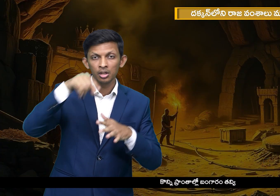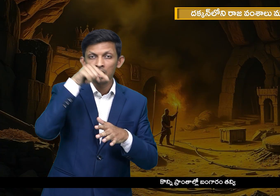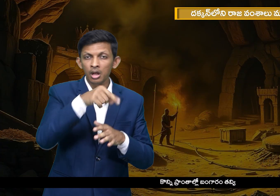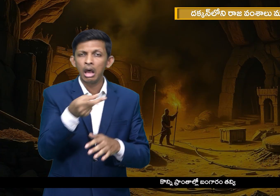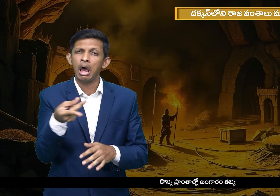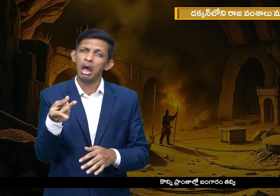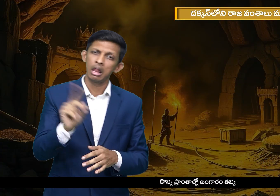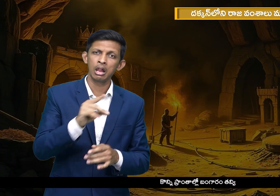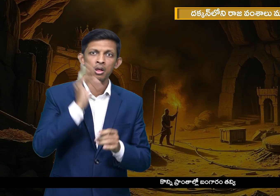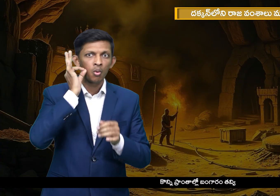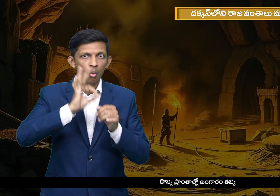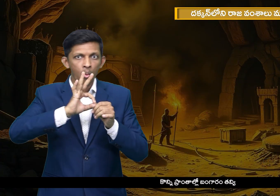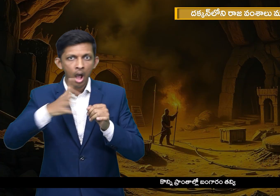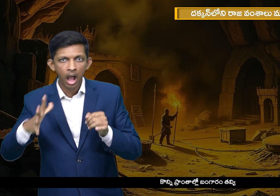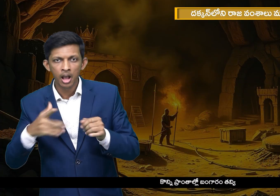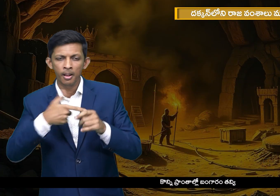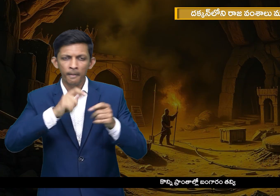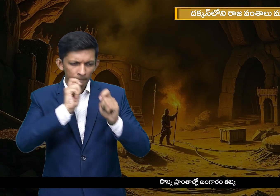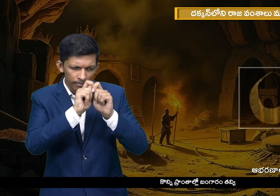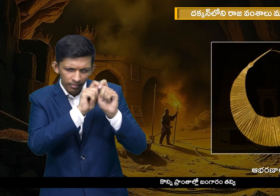కొన్ని ప్రాంతాల్లో బంగారం తవ్వి